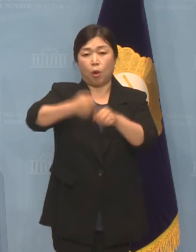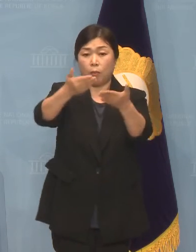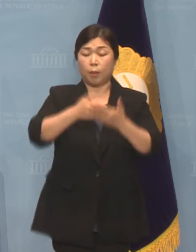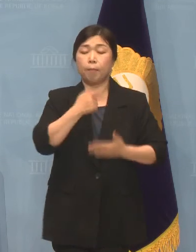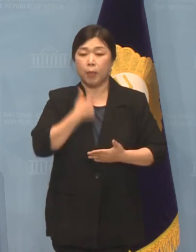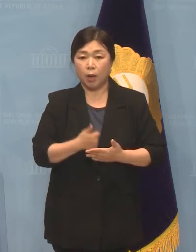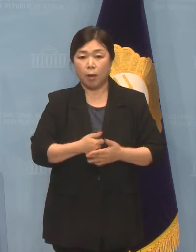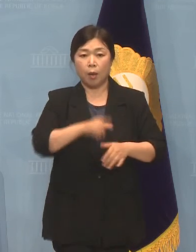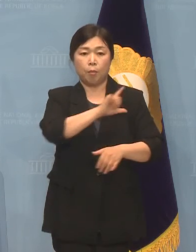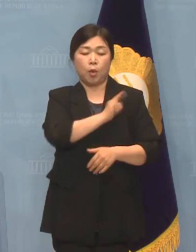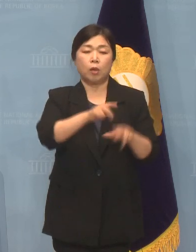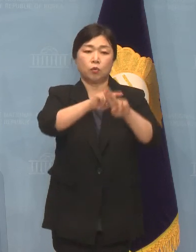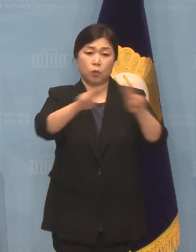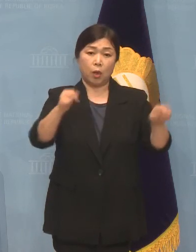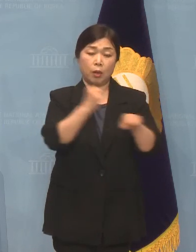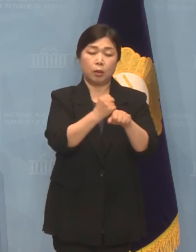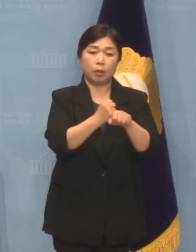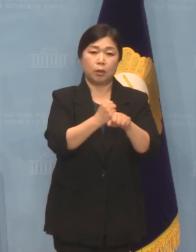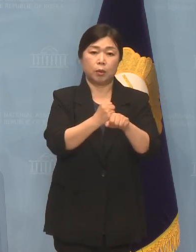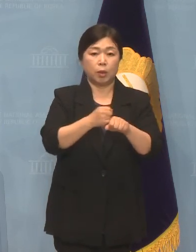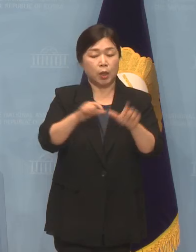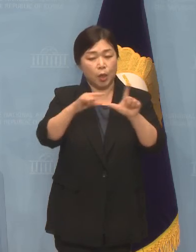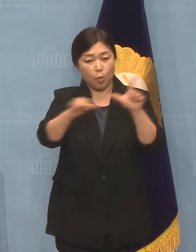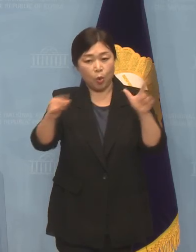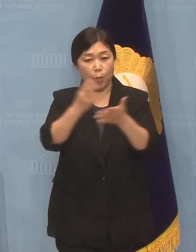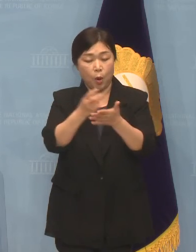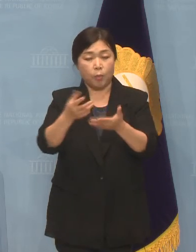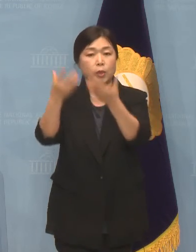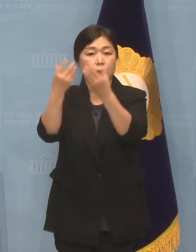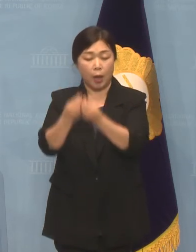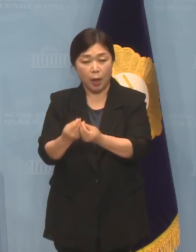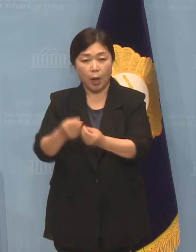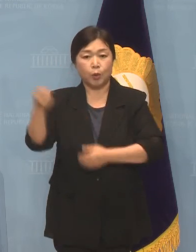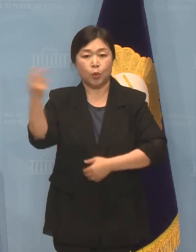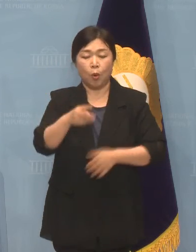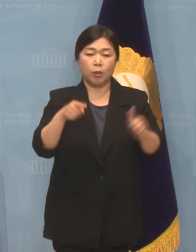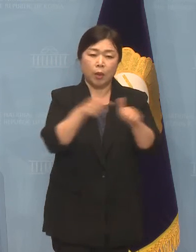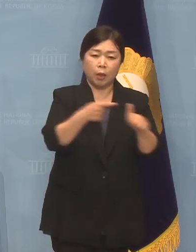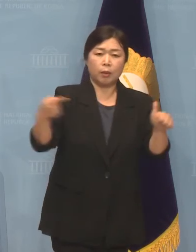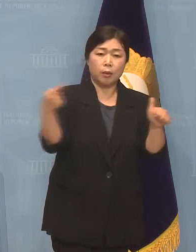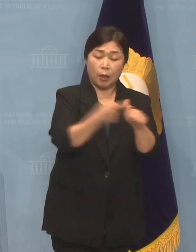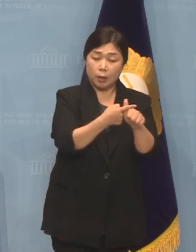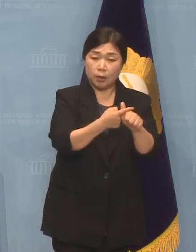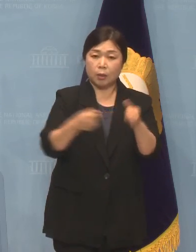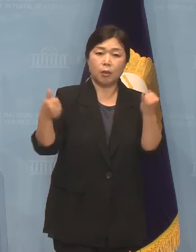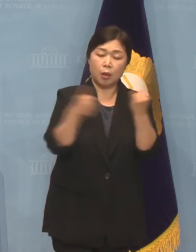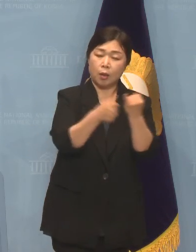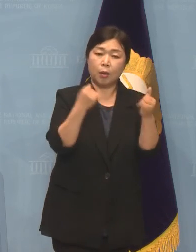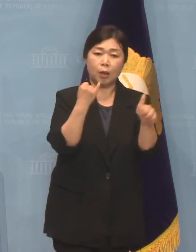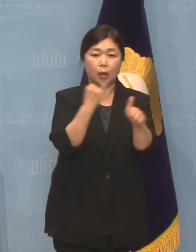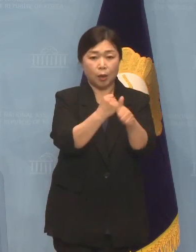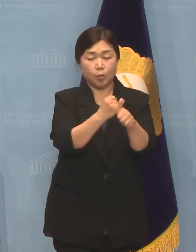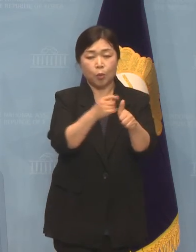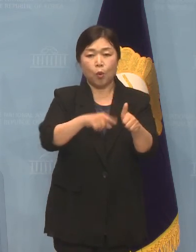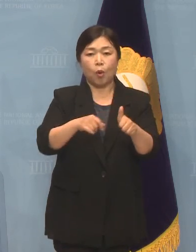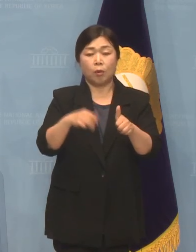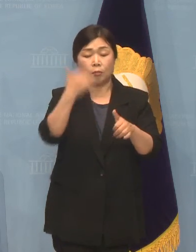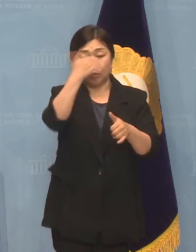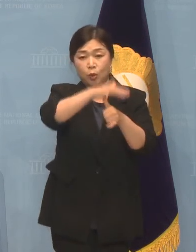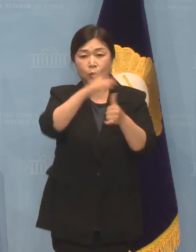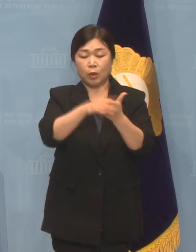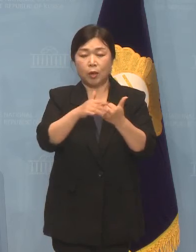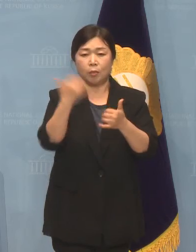의사 면허를 취소할 수 있도록 하는 일본의 입법 예와 살인, 강간, 미성년자에 대한 음란